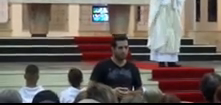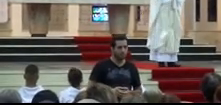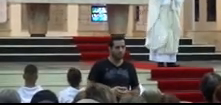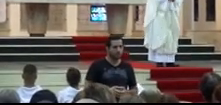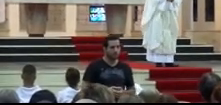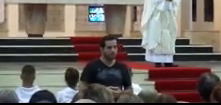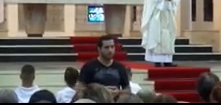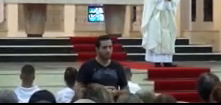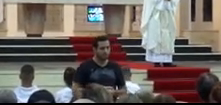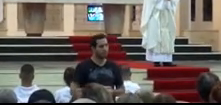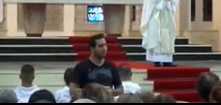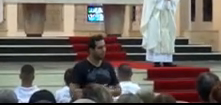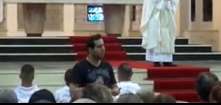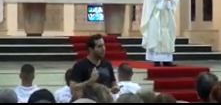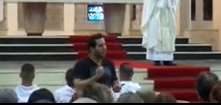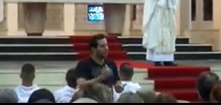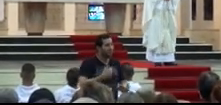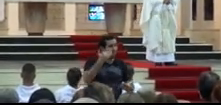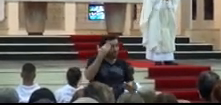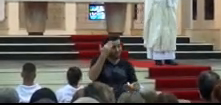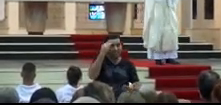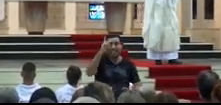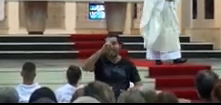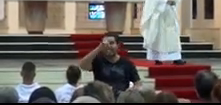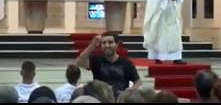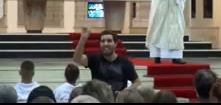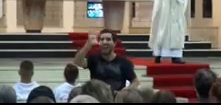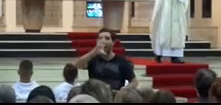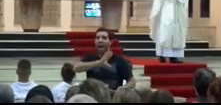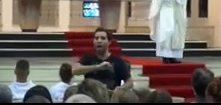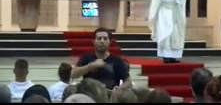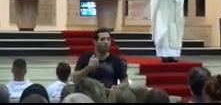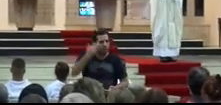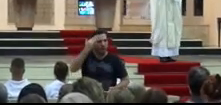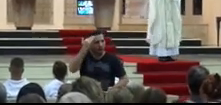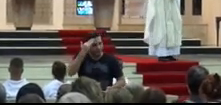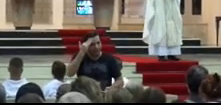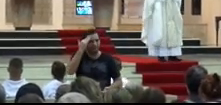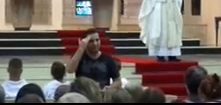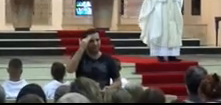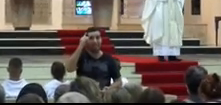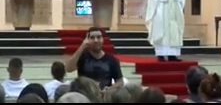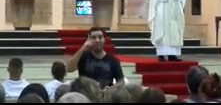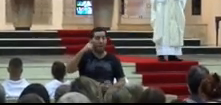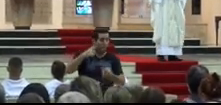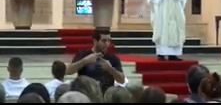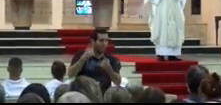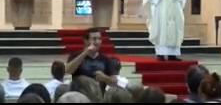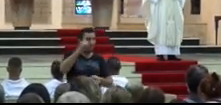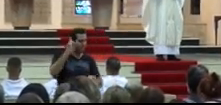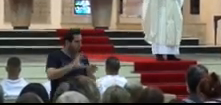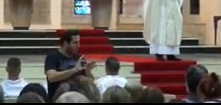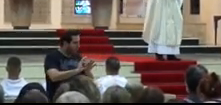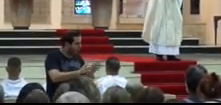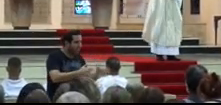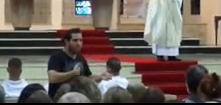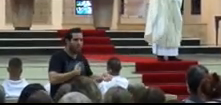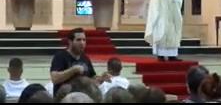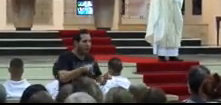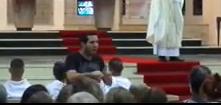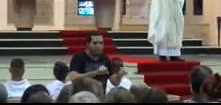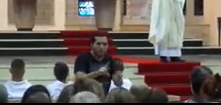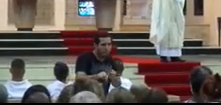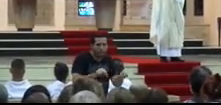Saber que Deus nos ama, mas saber que Deus também respeita a minha liberdade. Portanto, eu